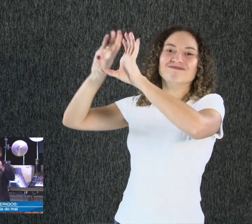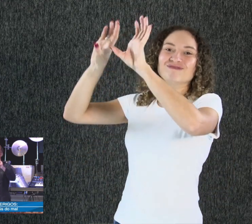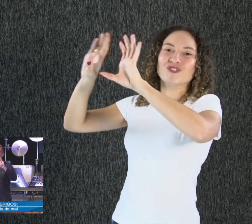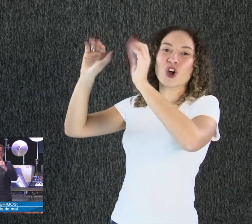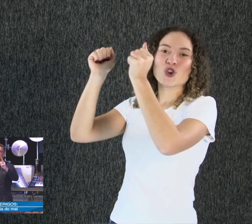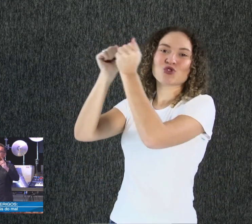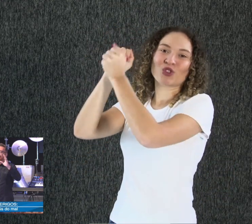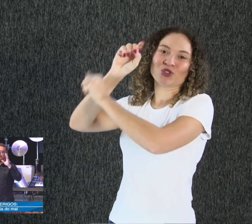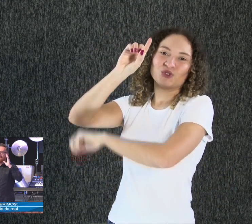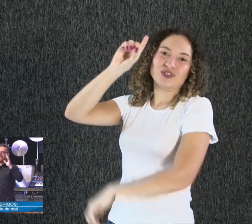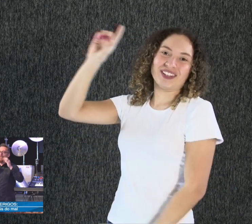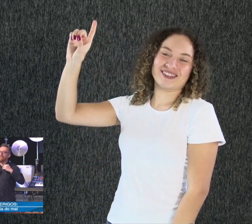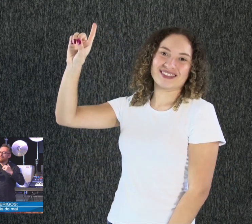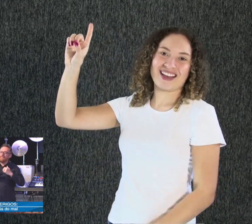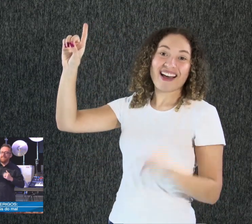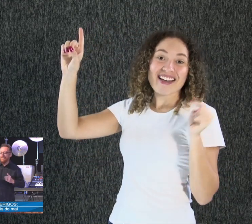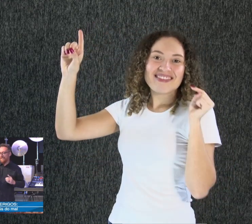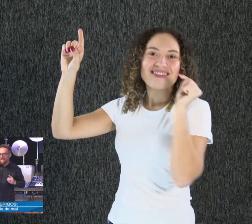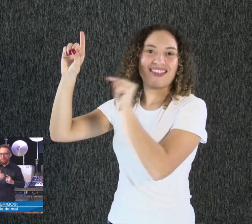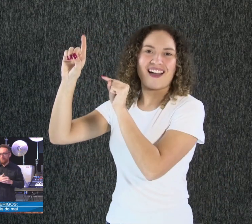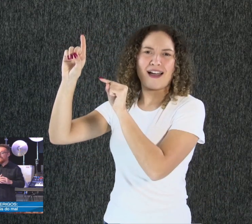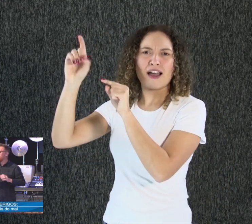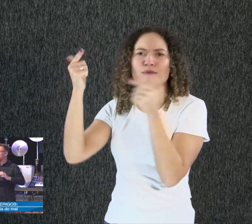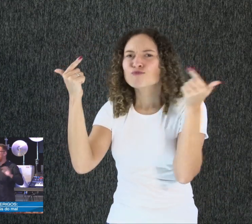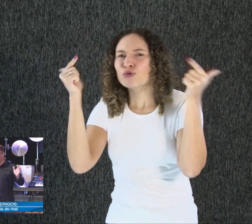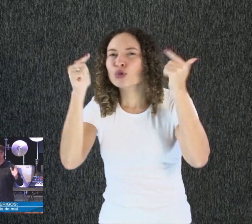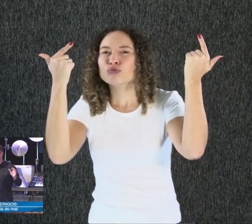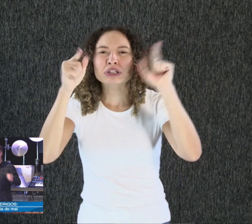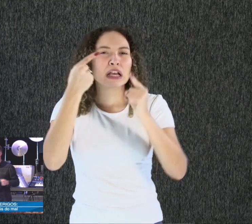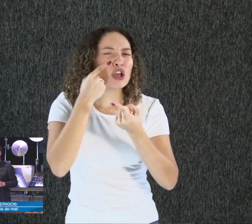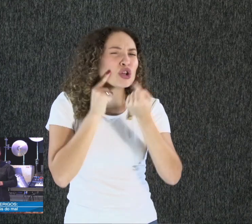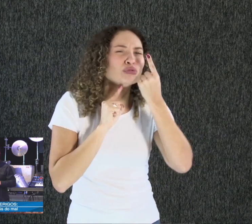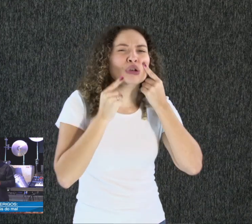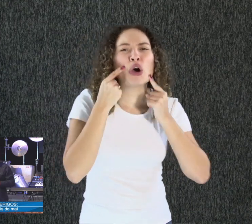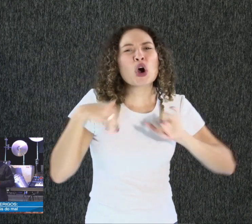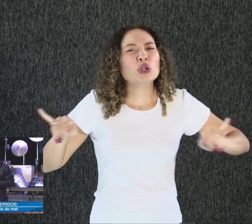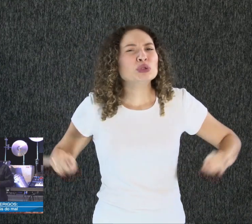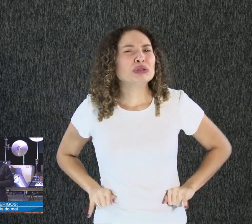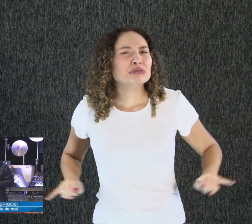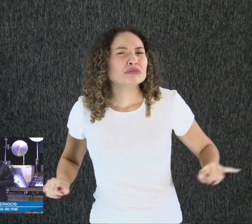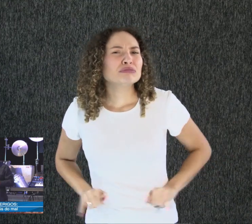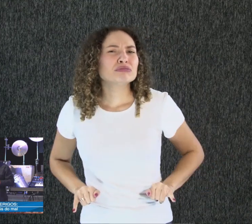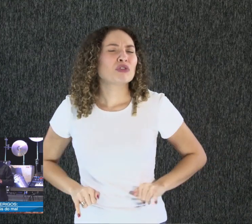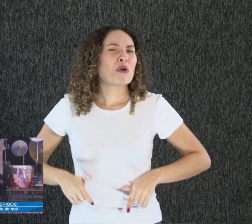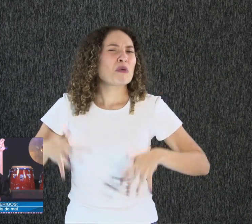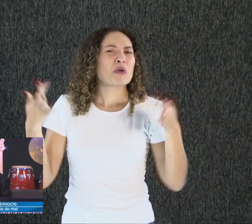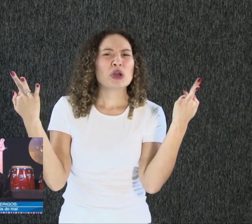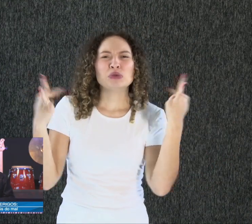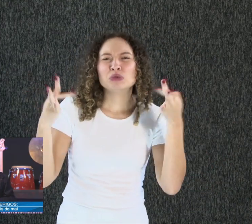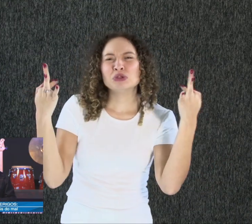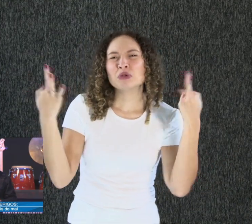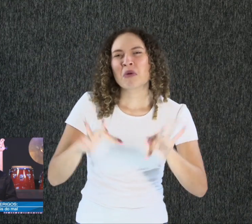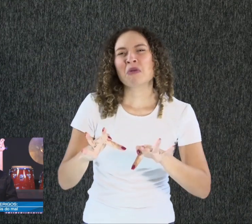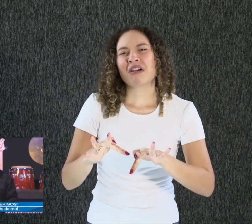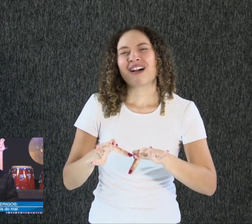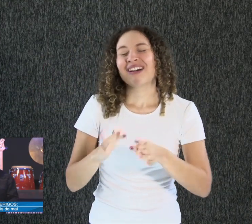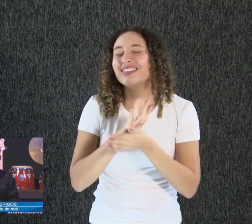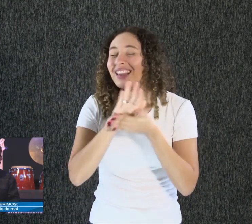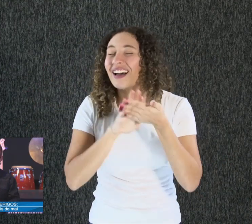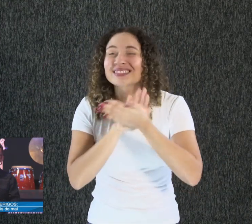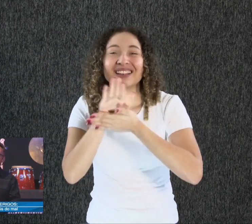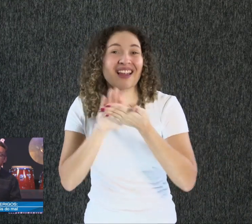eternidade com Deus. E é para lá que eu e você iremos. Lá sim não haverá dor, não haverá choro e nem